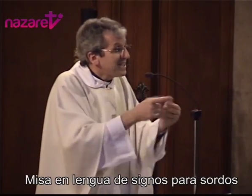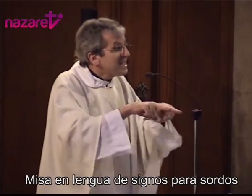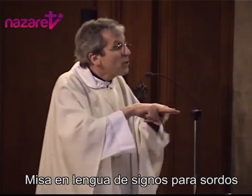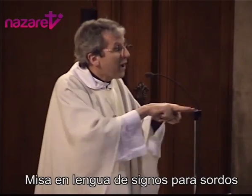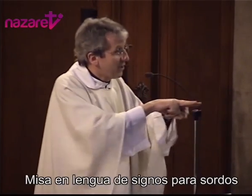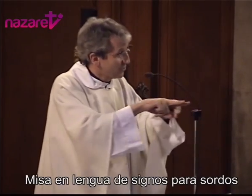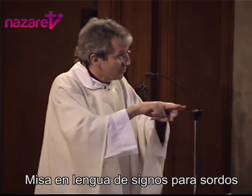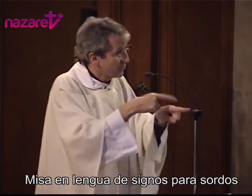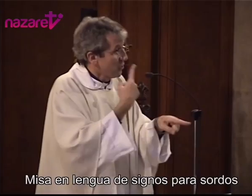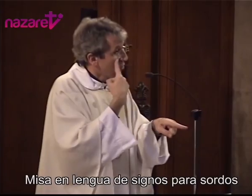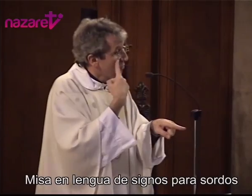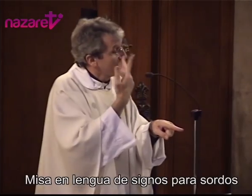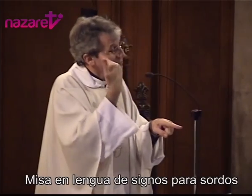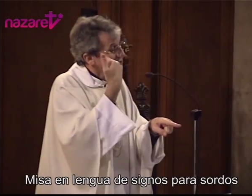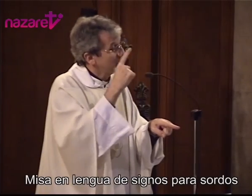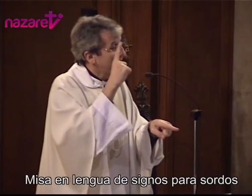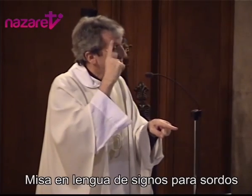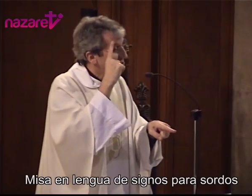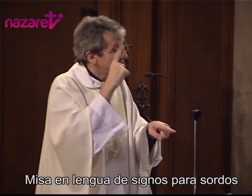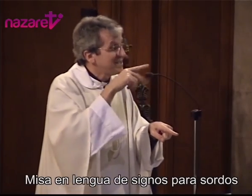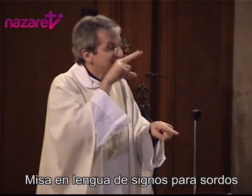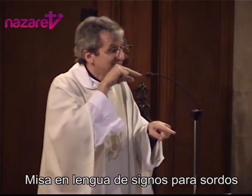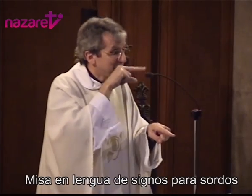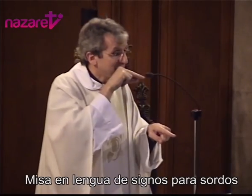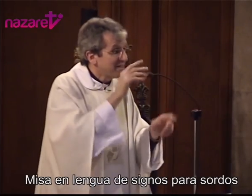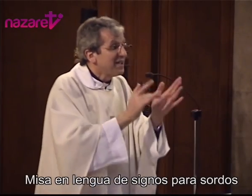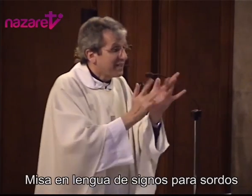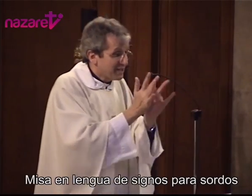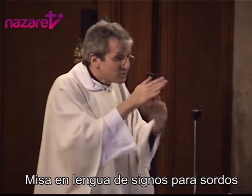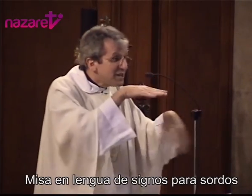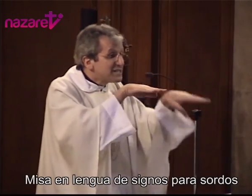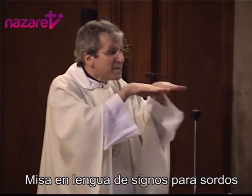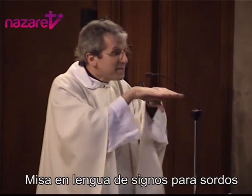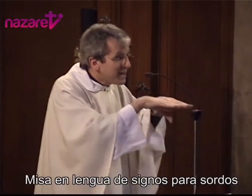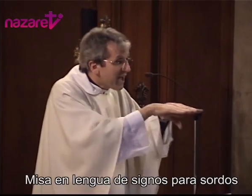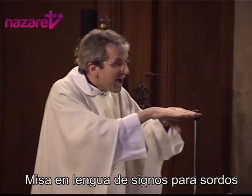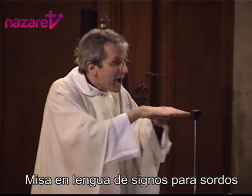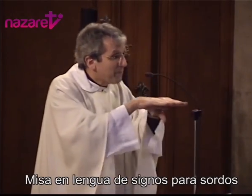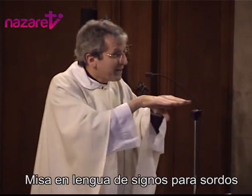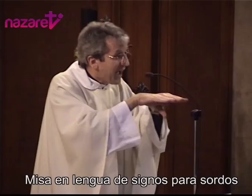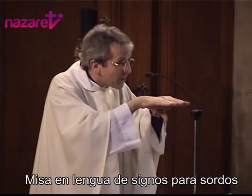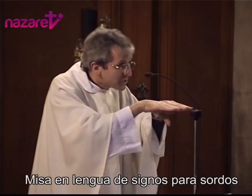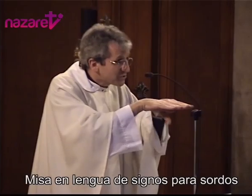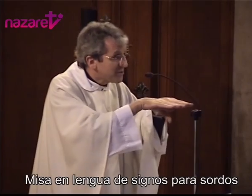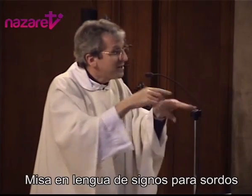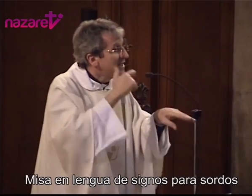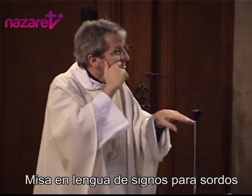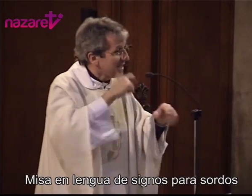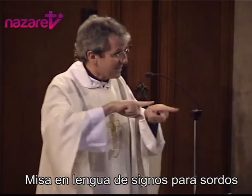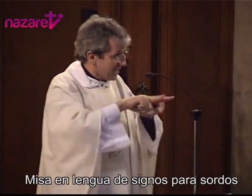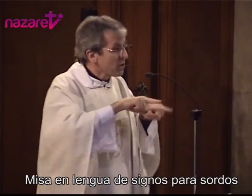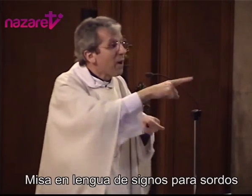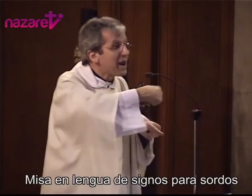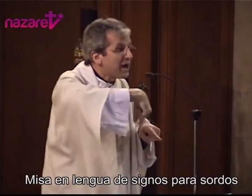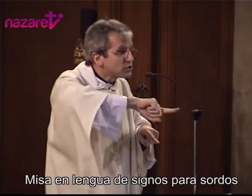hace igual a nosotros, como hemos visto durante estos días de Navidad, que Jesús se viene a poner a nuestro nivel, se